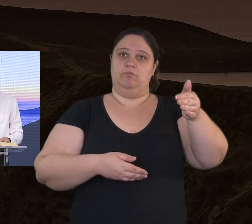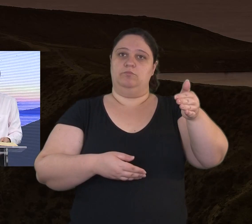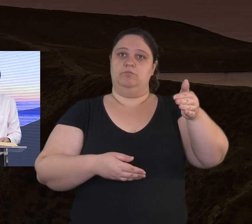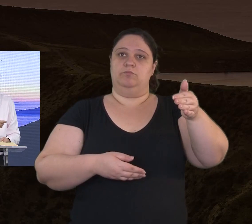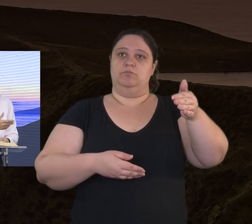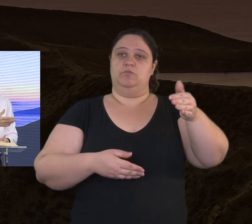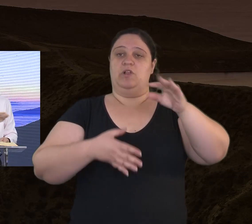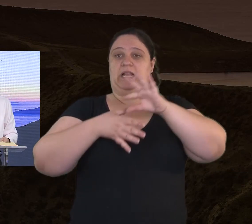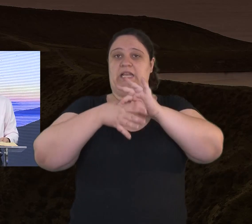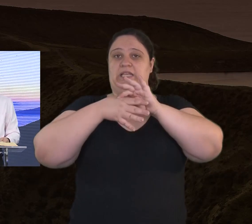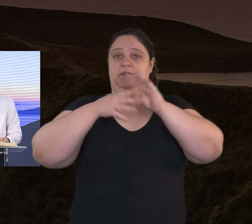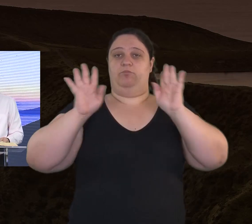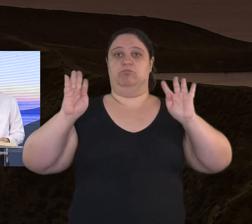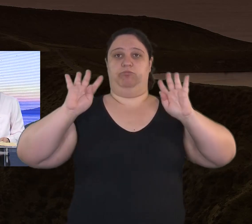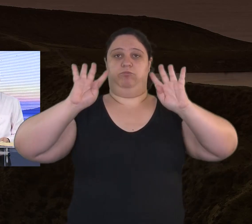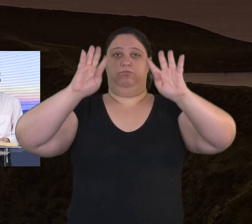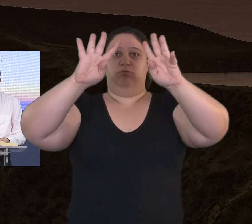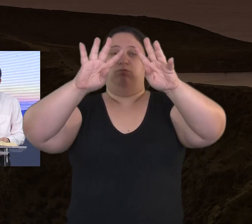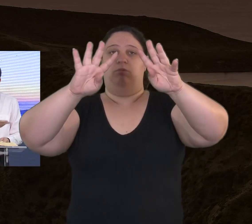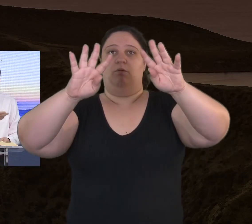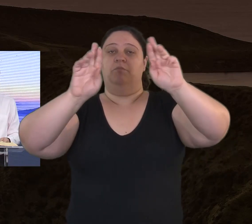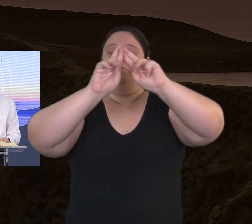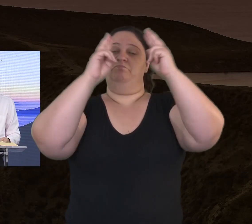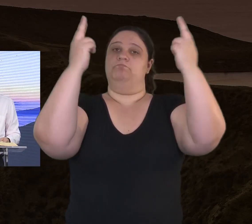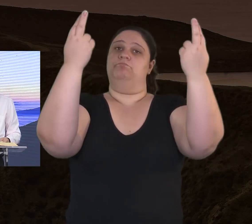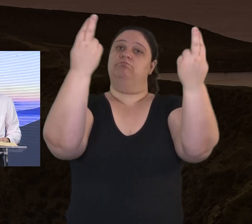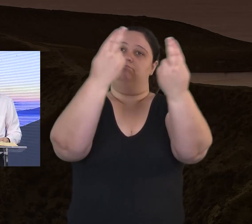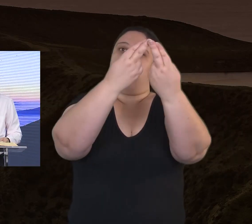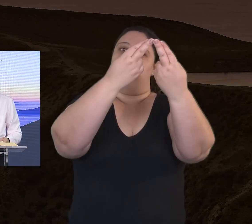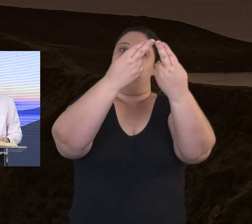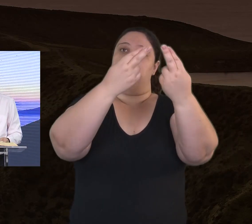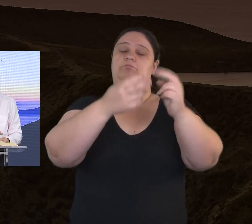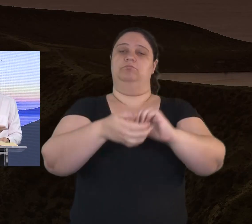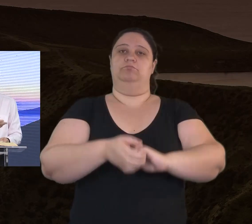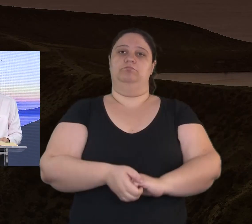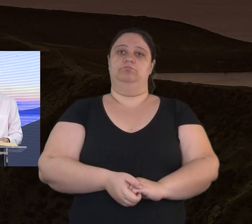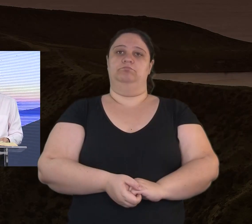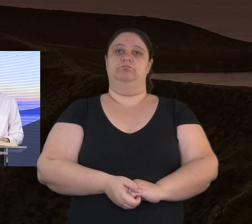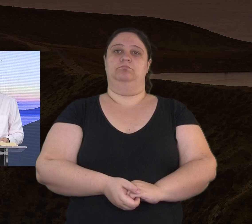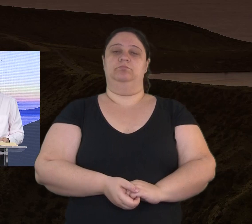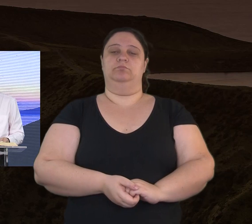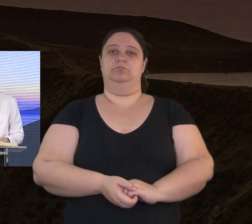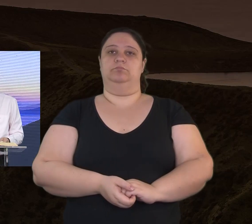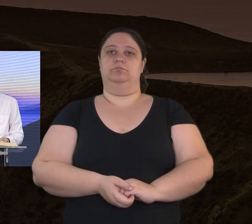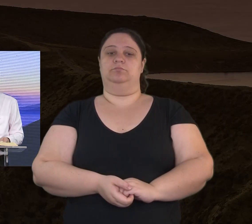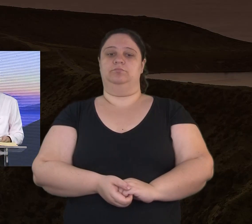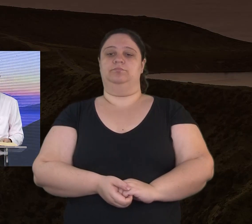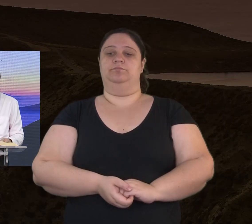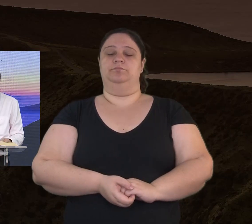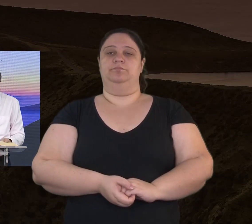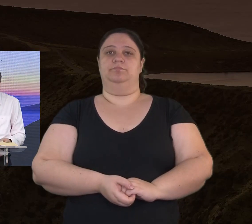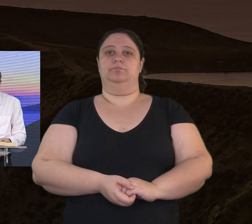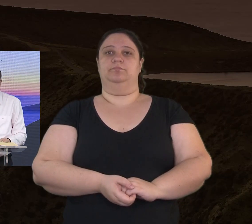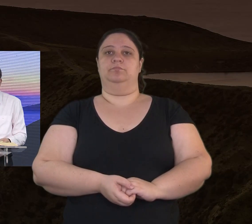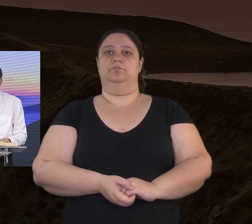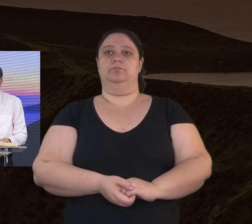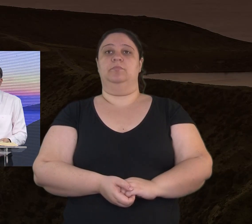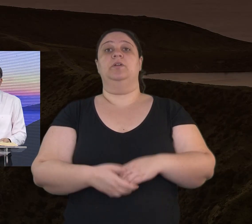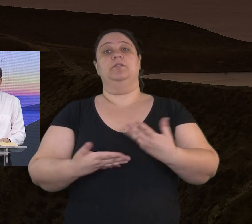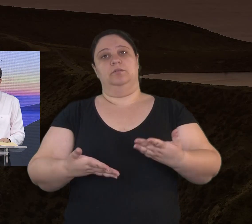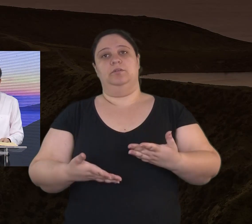ele reúne, né, os seus principais arcanjos, seus principais, né, anjos.